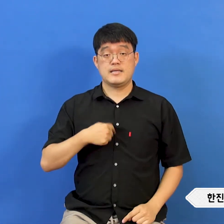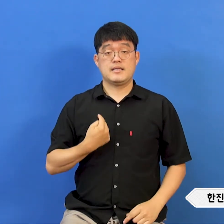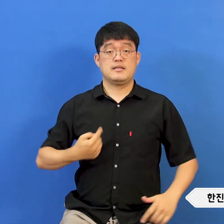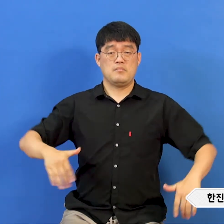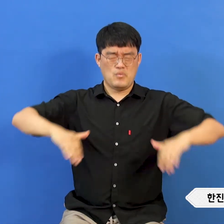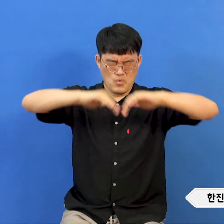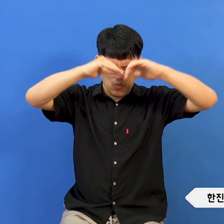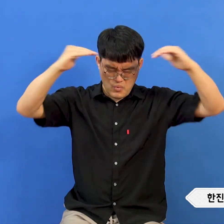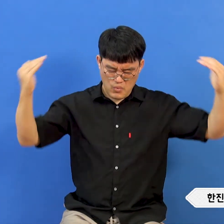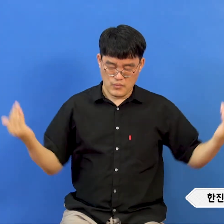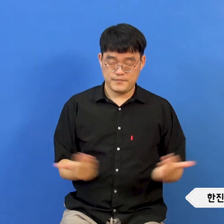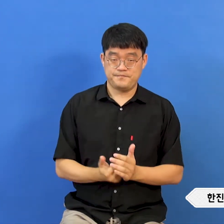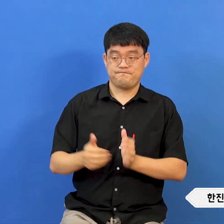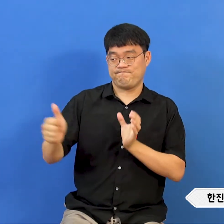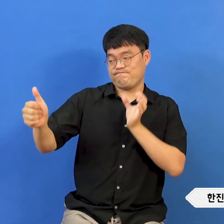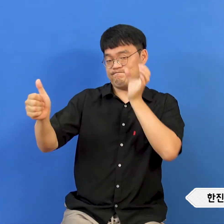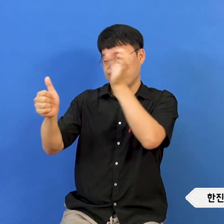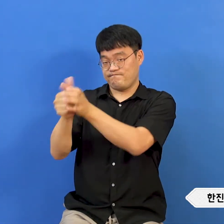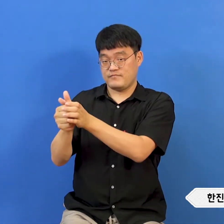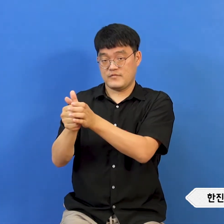의탁, 이 믿음입니다.